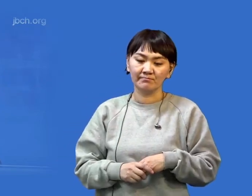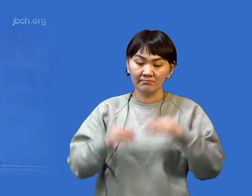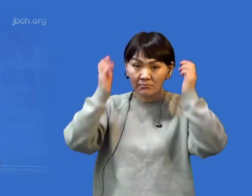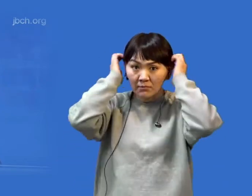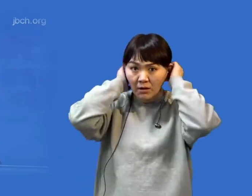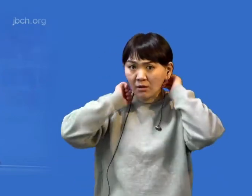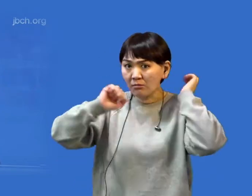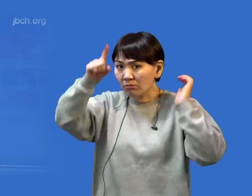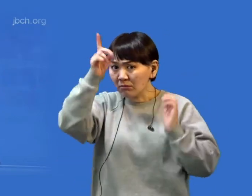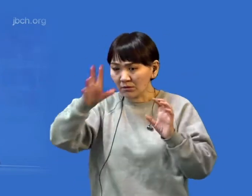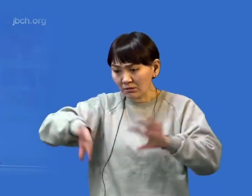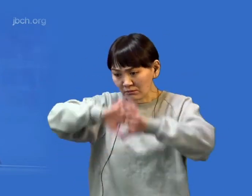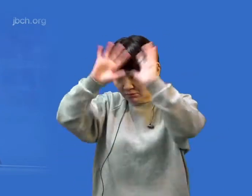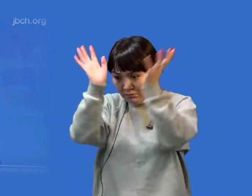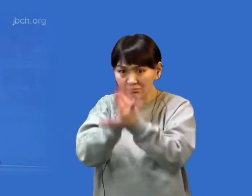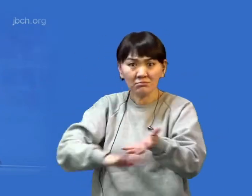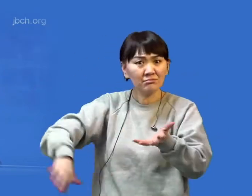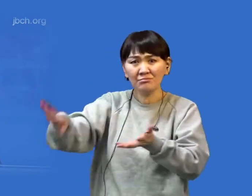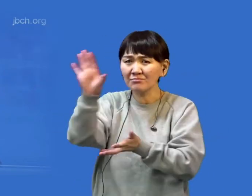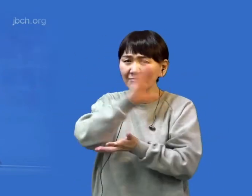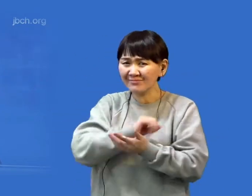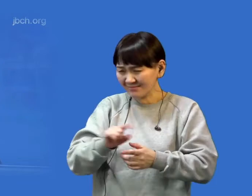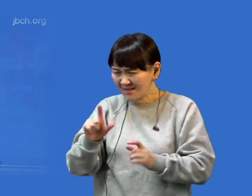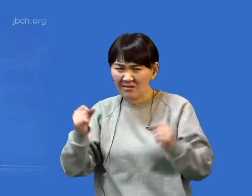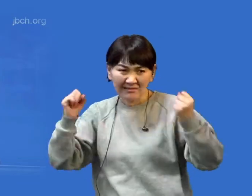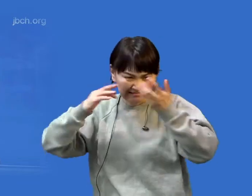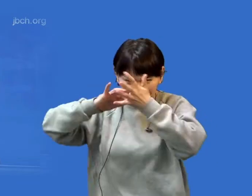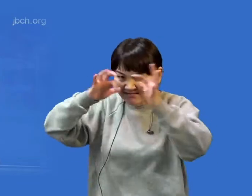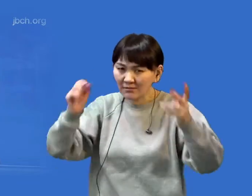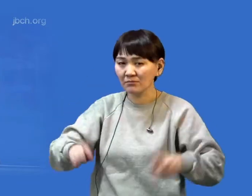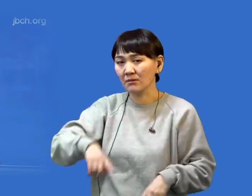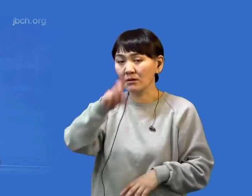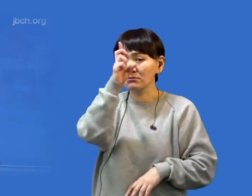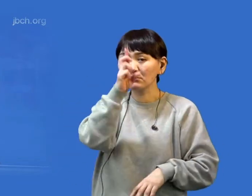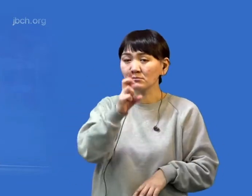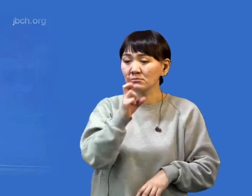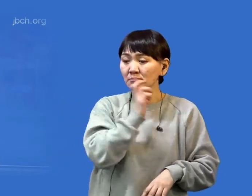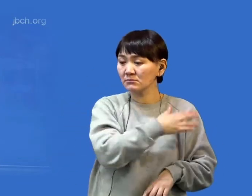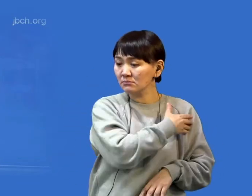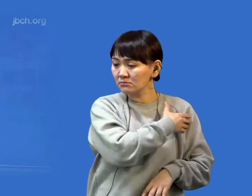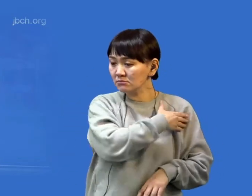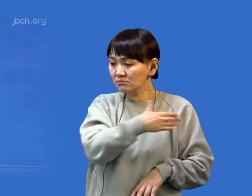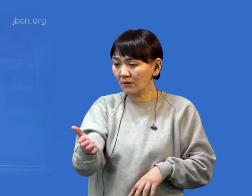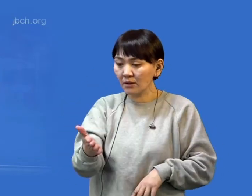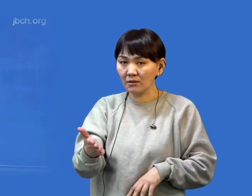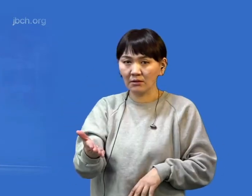Бурхан энэ бүх зүйл дээр ган гамшигийг буулгана гэж хэлсэн.